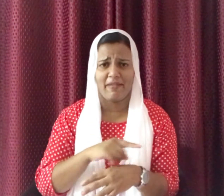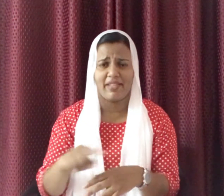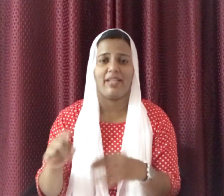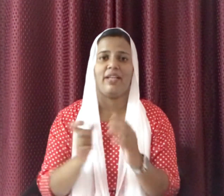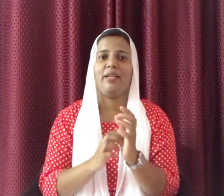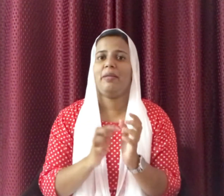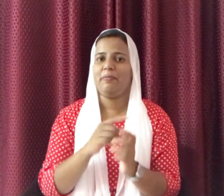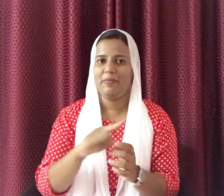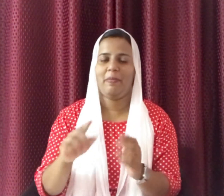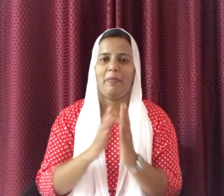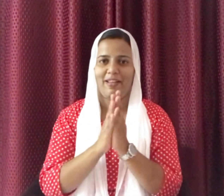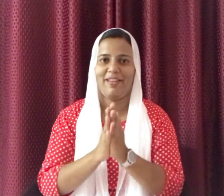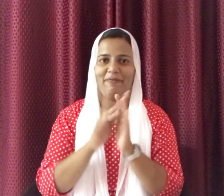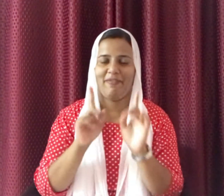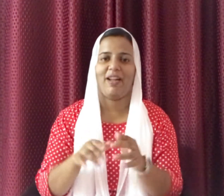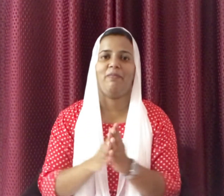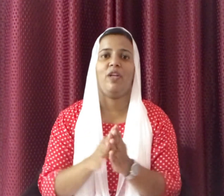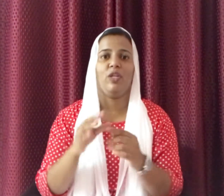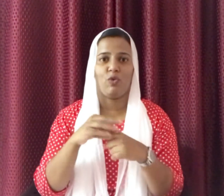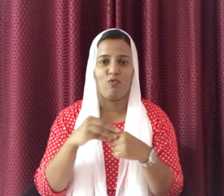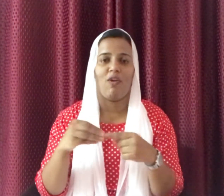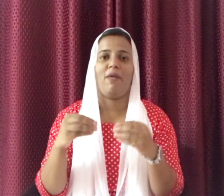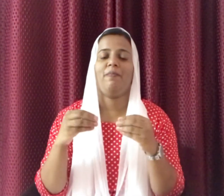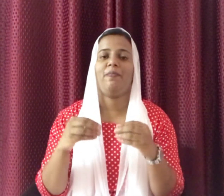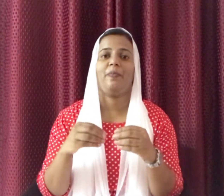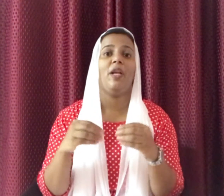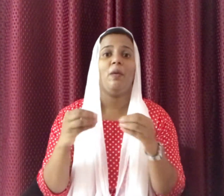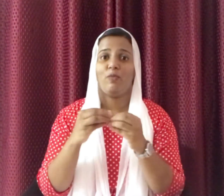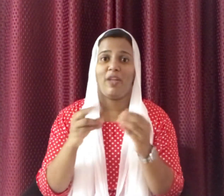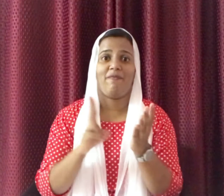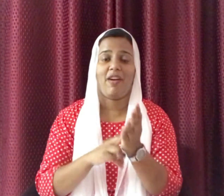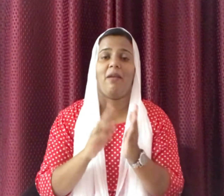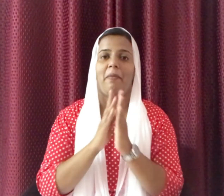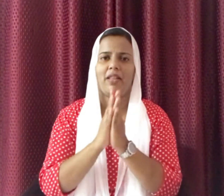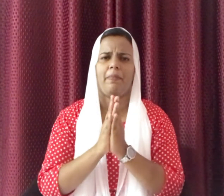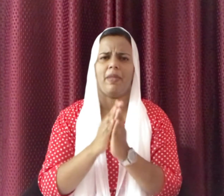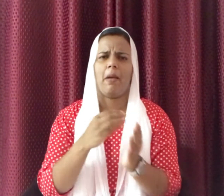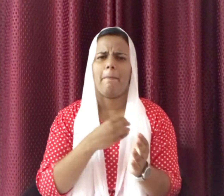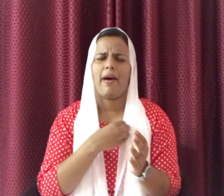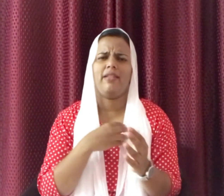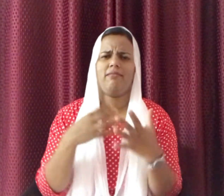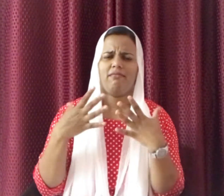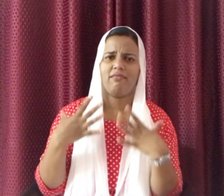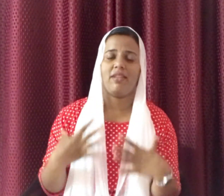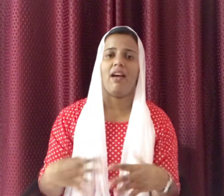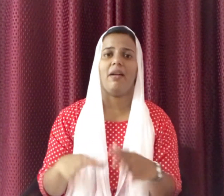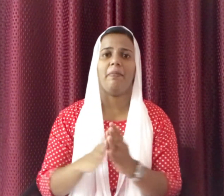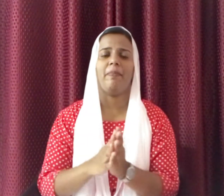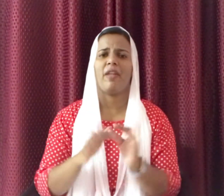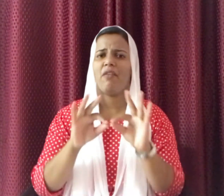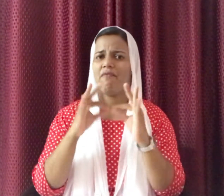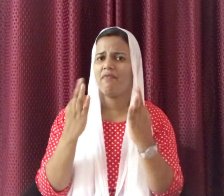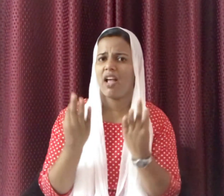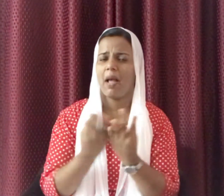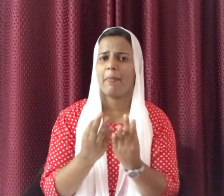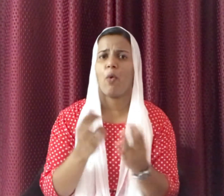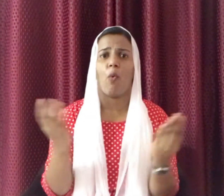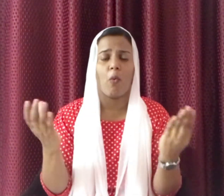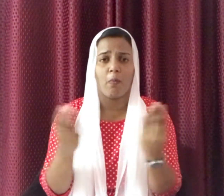തന്നെ പ്രാർത്ഥിച്ചു തുടങ്ങണം. ഈ ചൊവ്വ, ബുധൻ, വ്യാഴം ദിവസങ്ങൾക്ക് വേണ്ടി പ്രത്യേകം പ്രാർത്ഥിക്കണം. മാനസികമായിട്ടും ശാരീരികമായിട്ടും കുടുംബമായിട്ടും നിങ്ങൾ ഒരുങ്ങണം